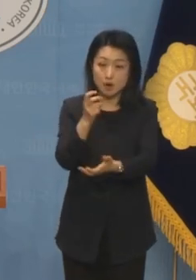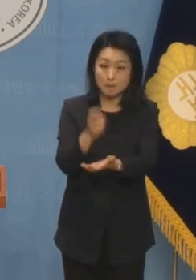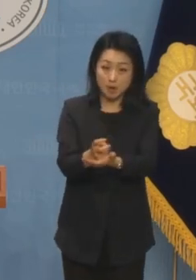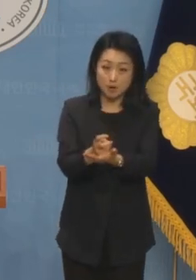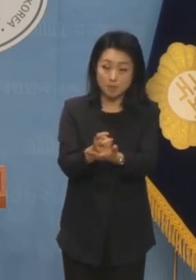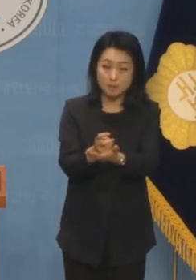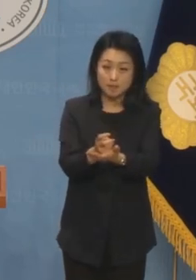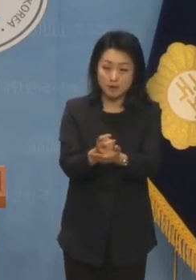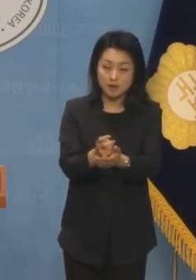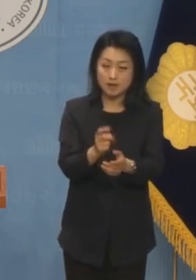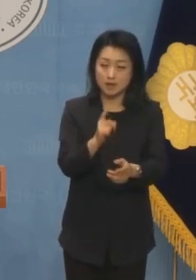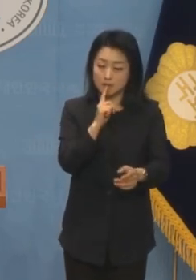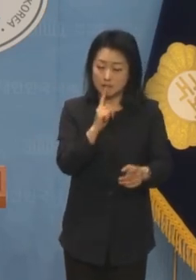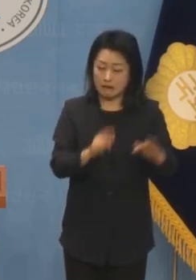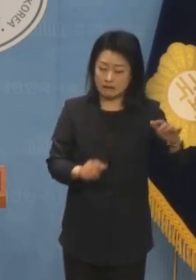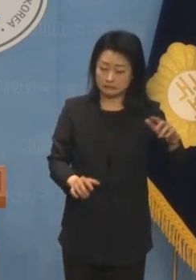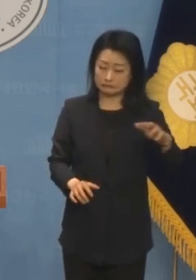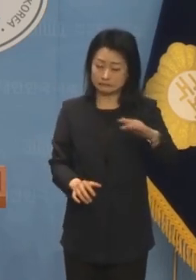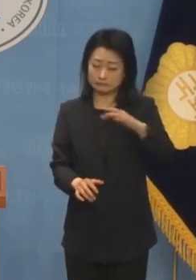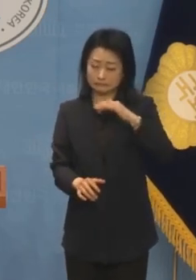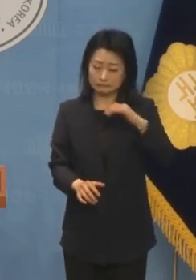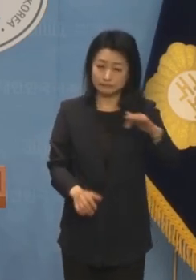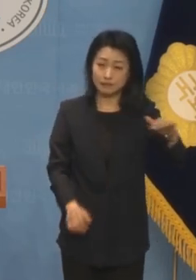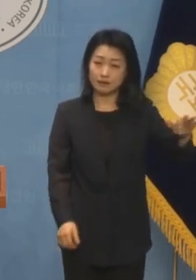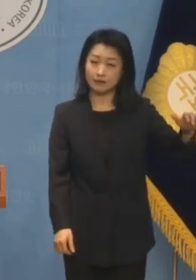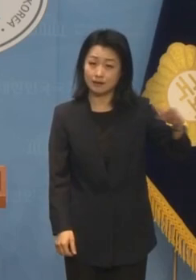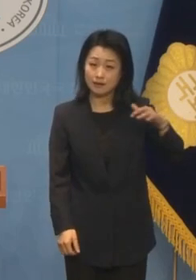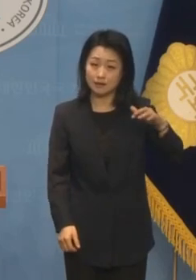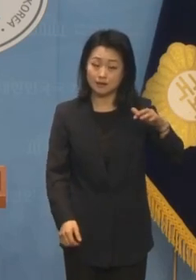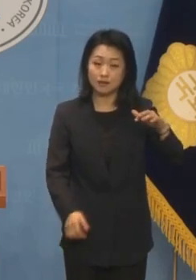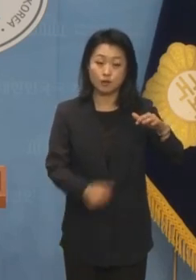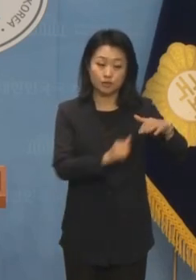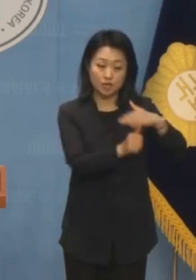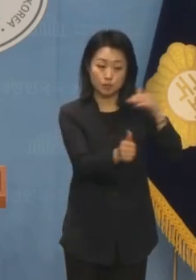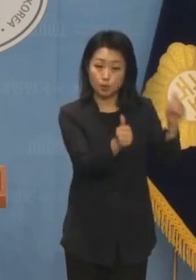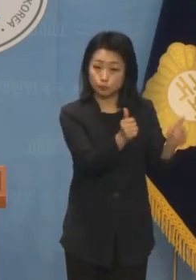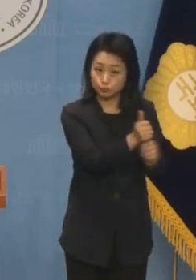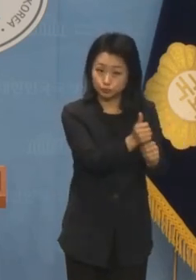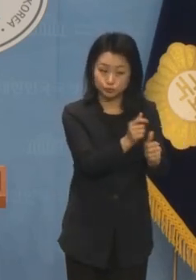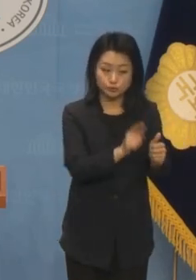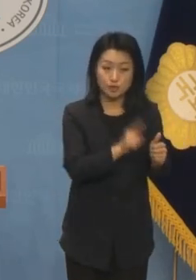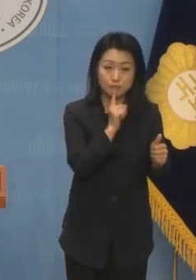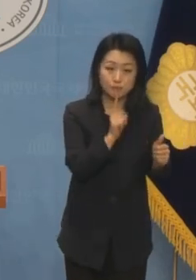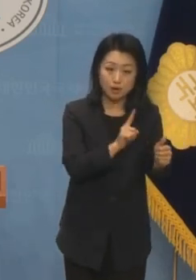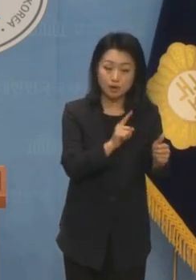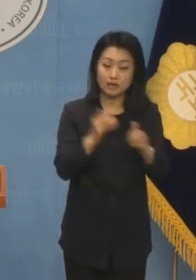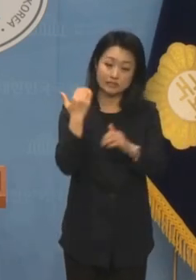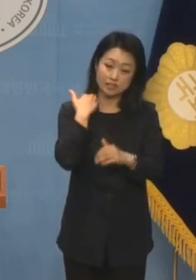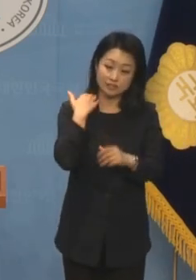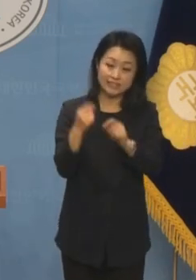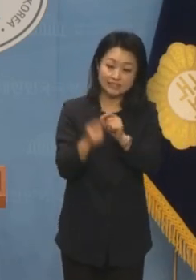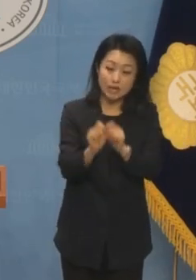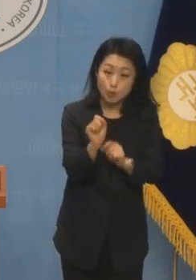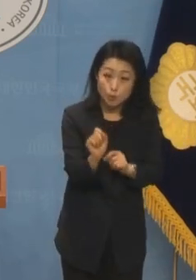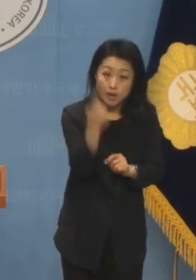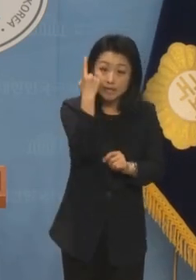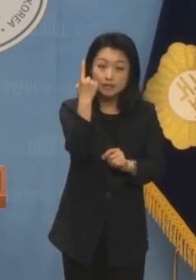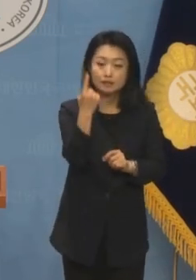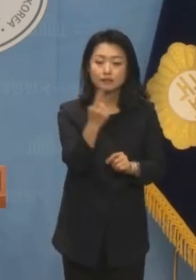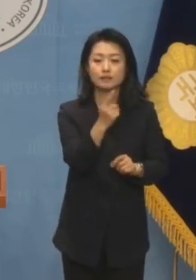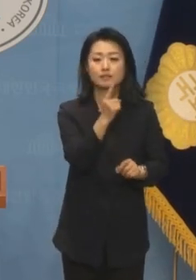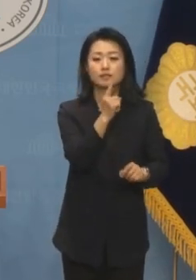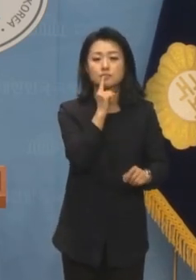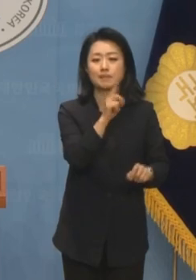또 반복됐습니다. 배준영 원내수석 부대표는 전세 사기 원인도 잘못 짚었을 뿐만